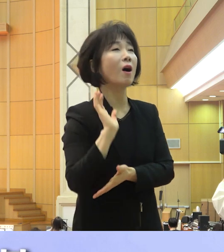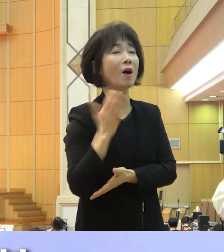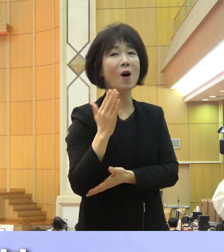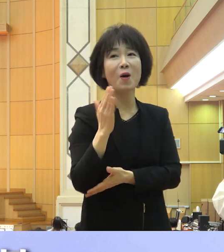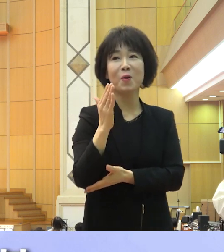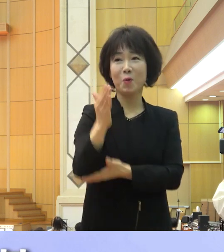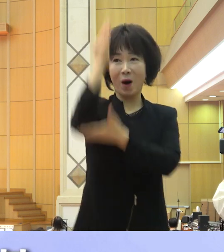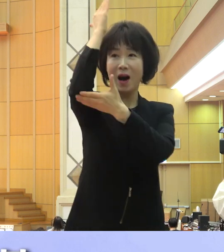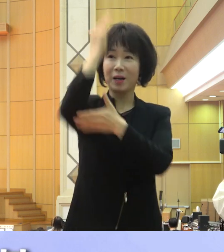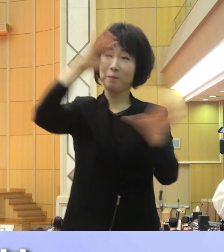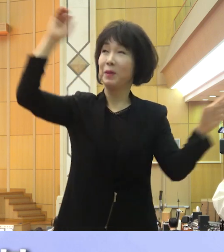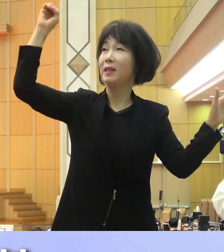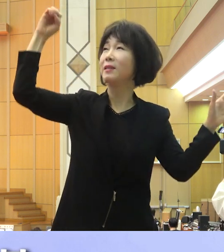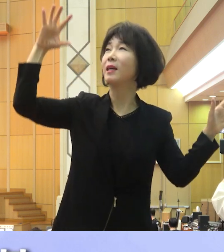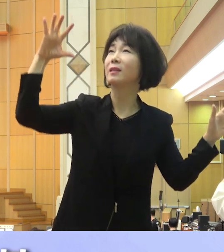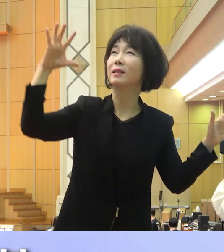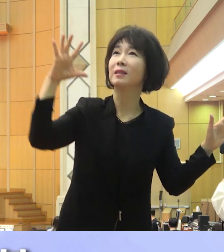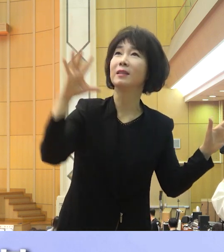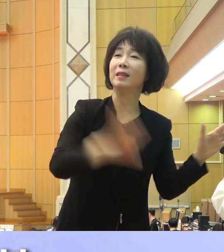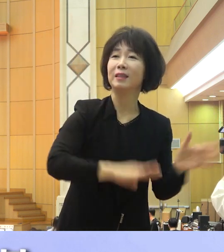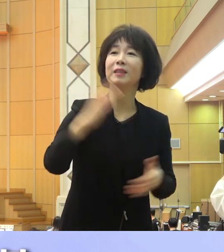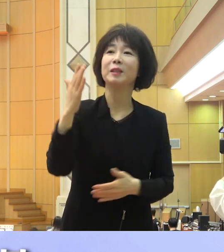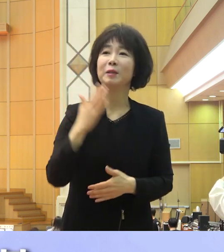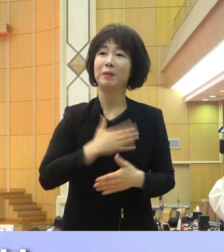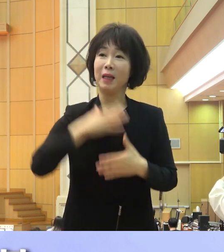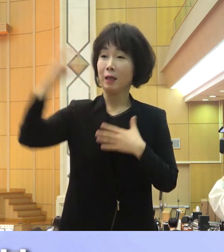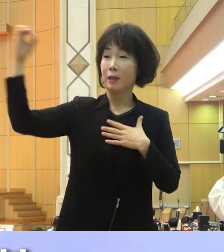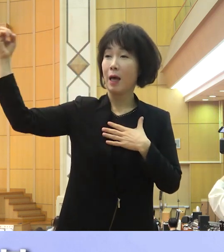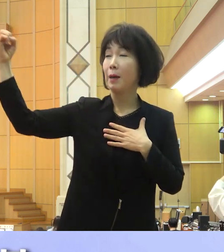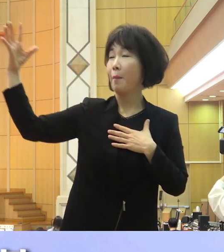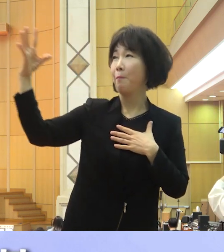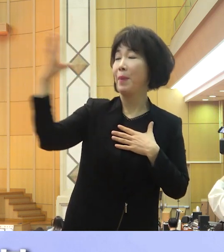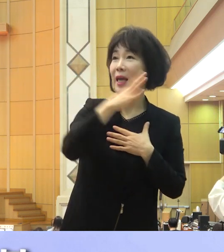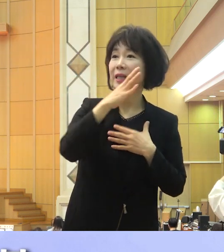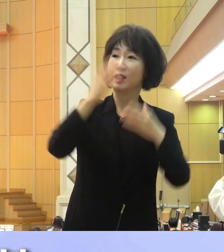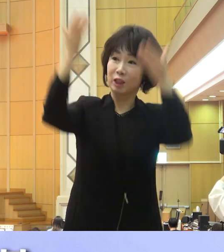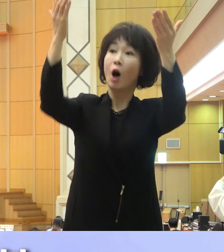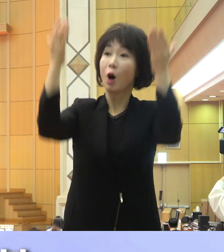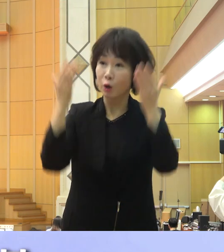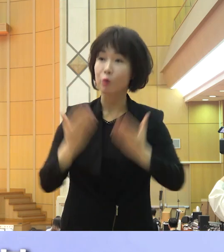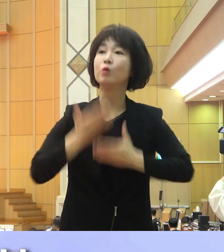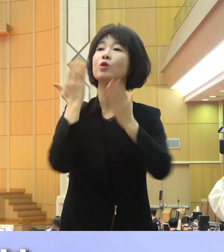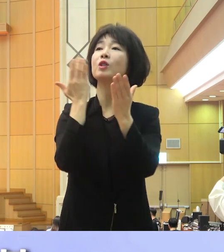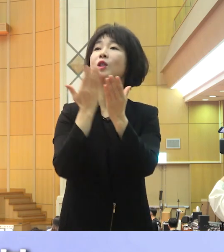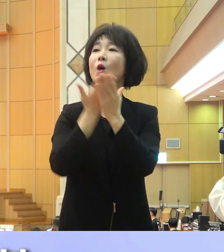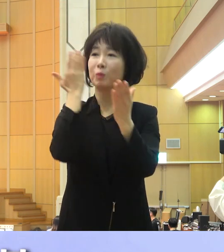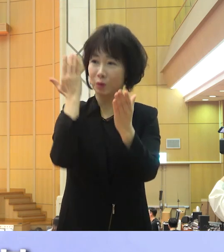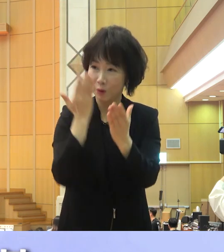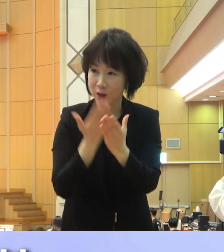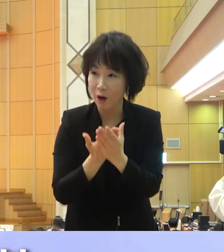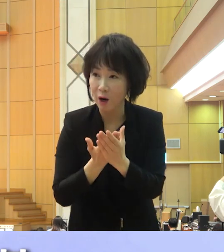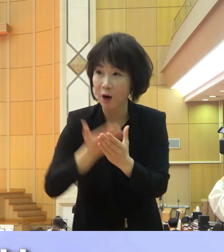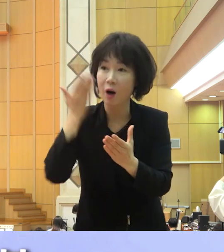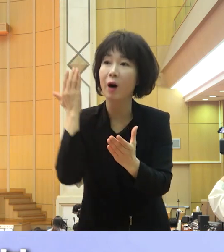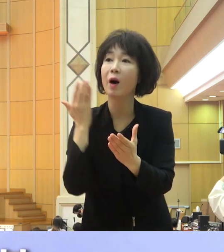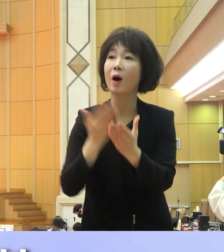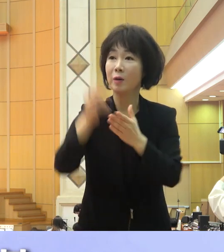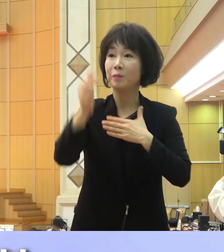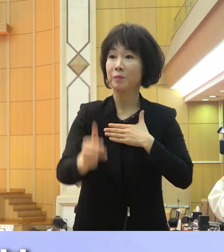주의 영광 빛난 그 빛 내게 비춰